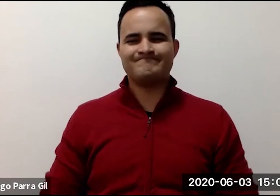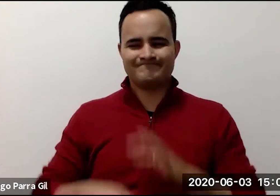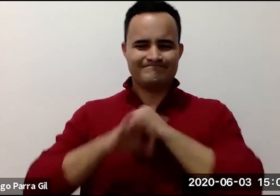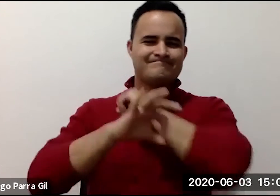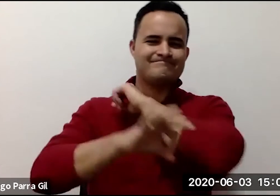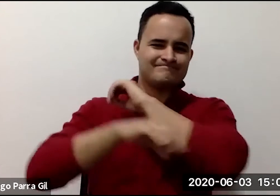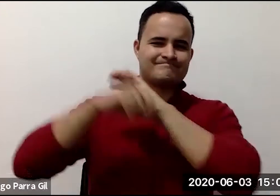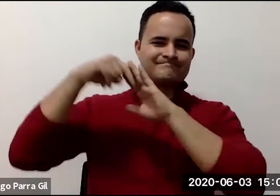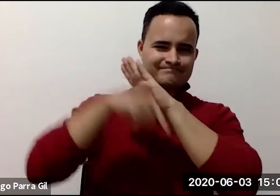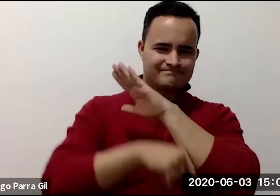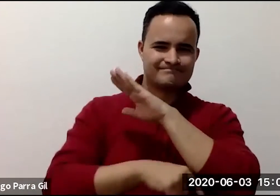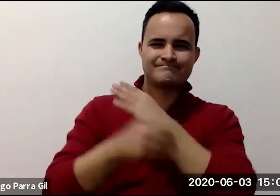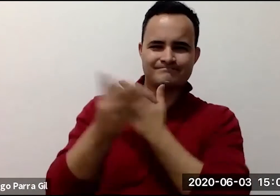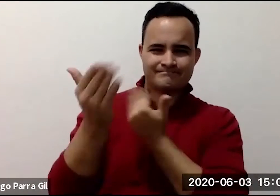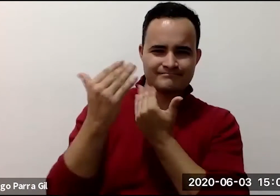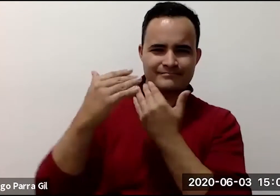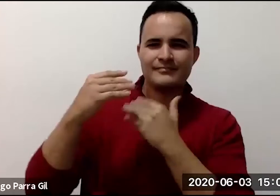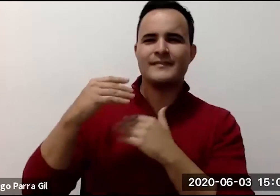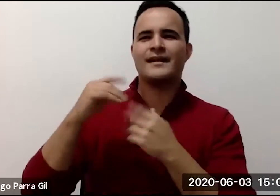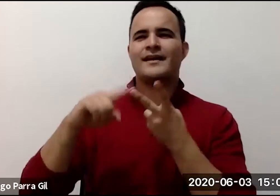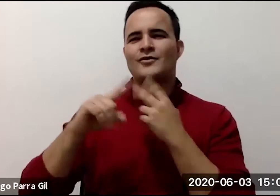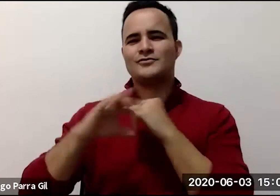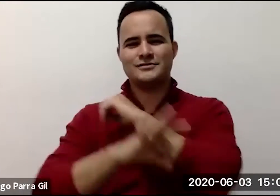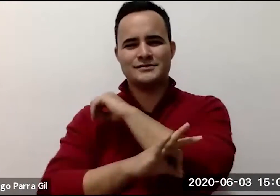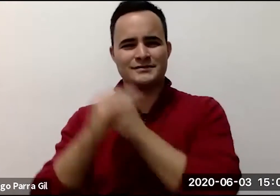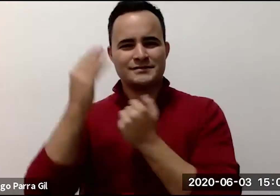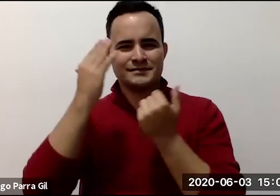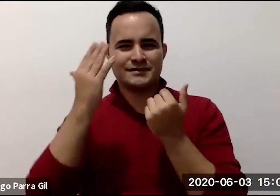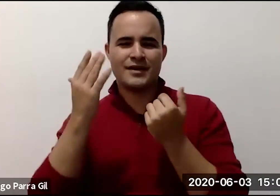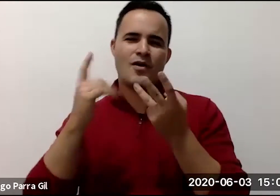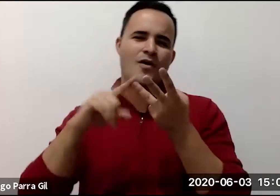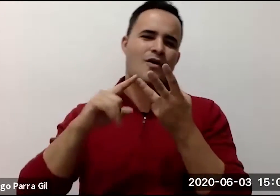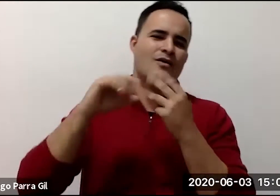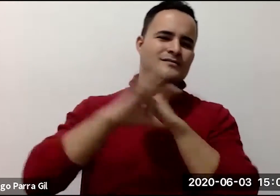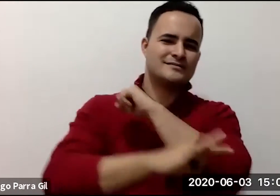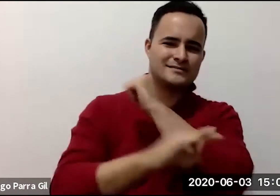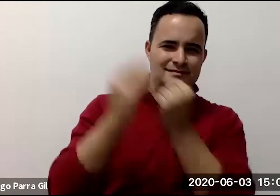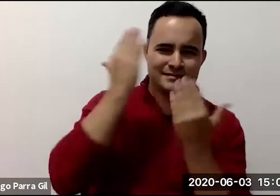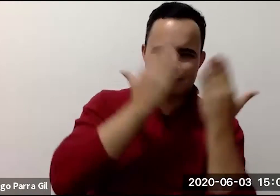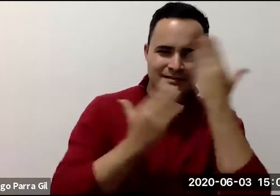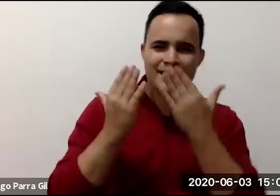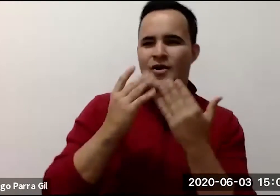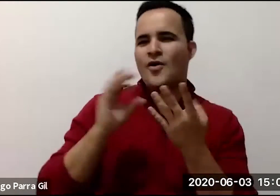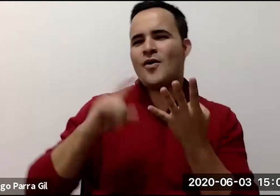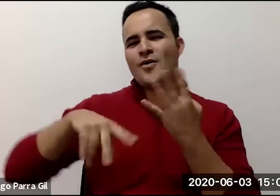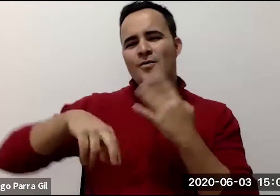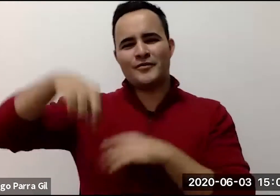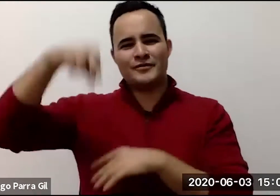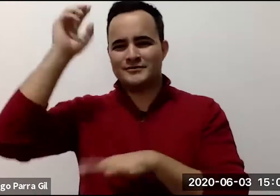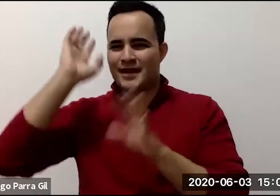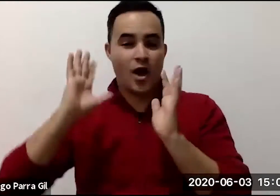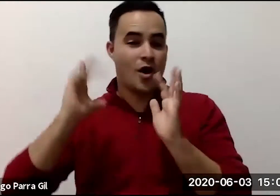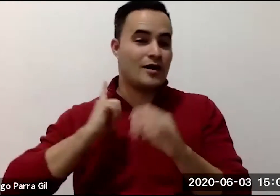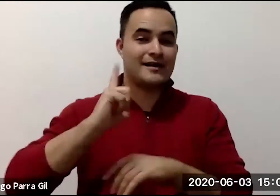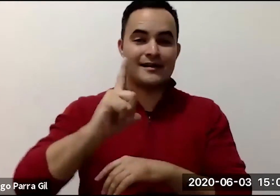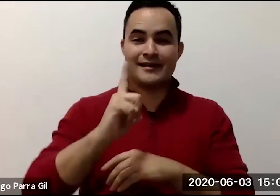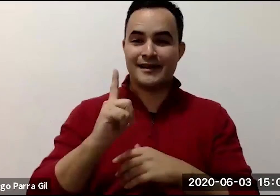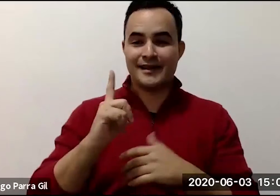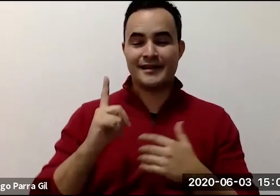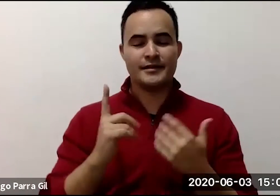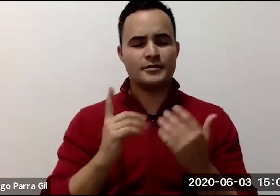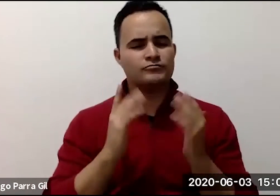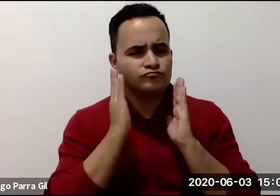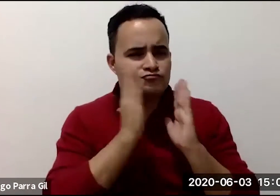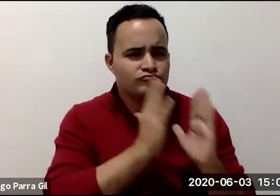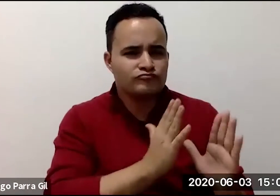tus psicólogos, con el psicoanalista o con el chamán o la chamana de turno que hayamos elegido. Todo esto de